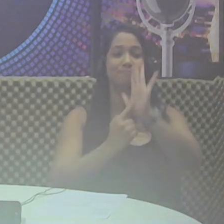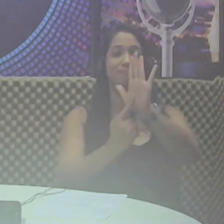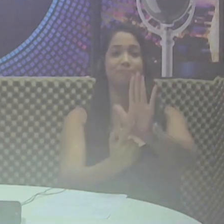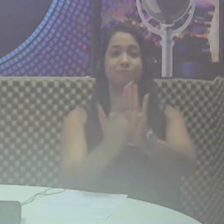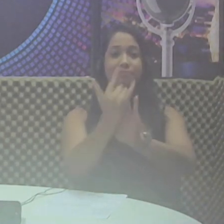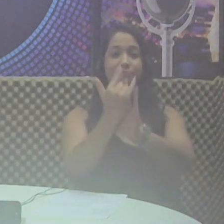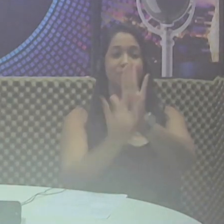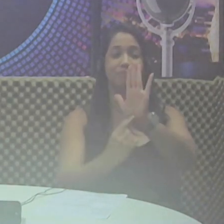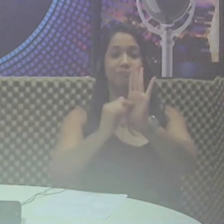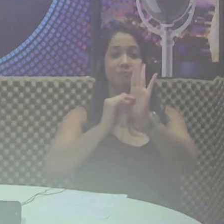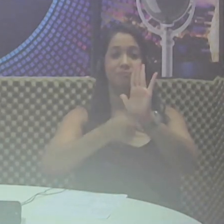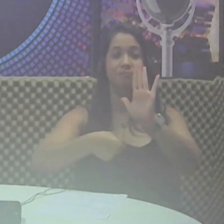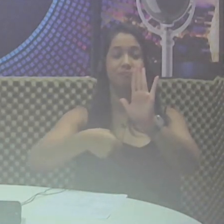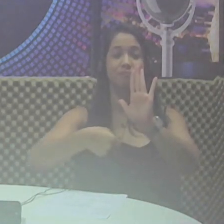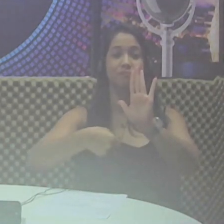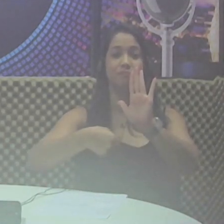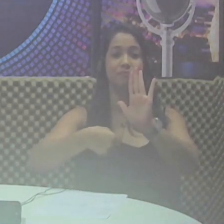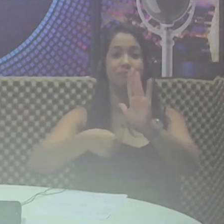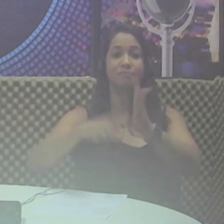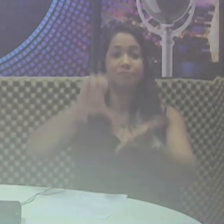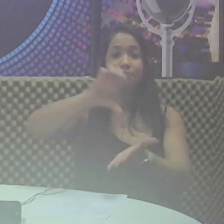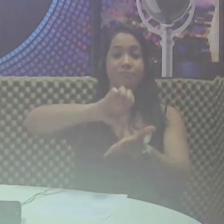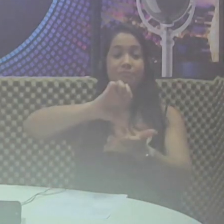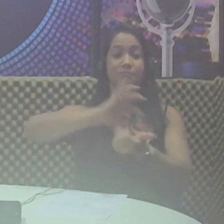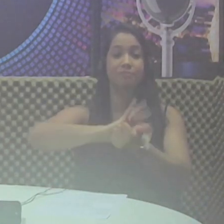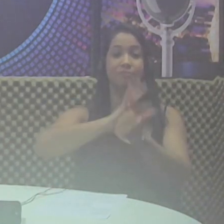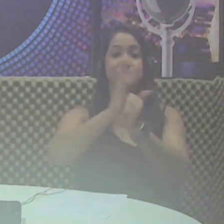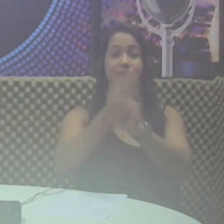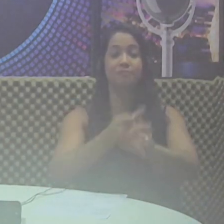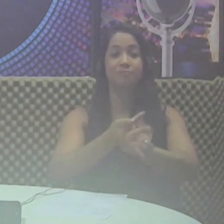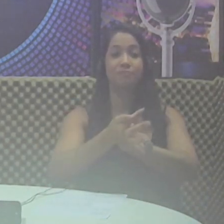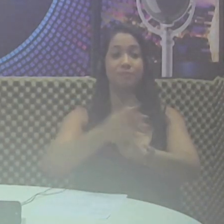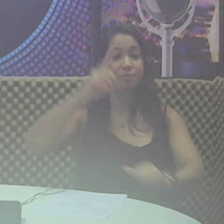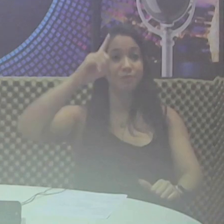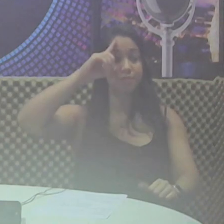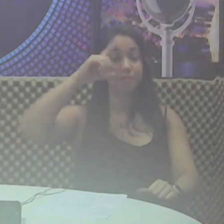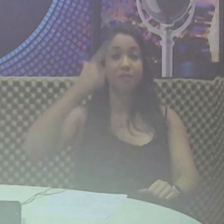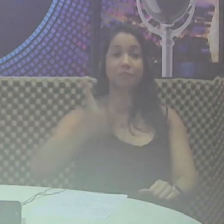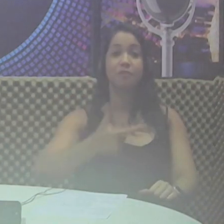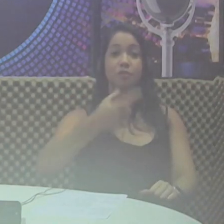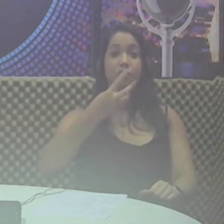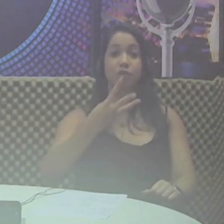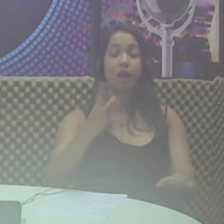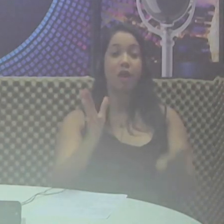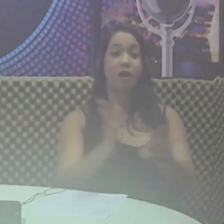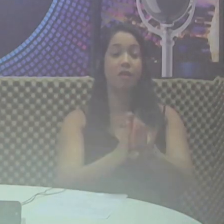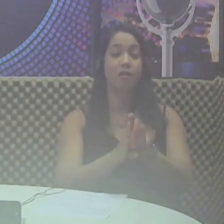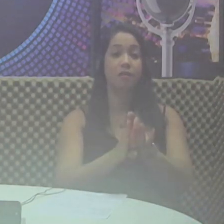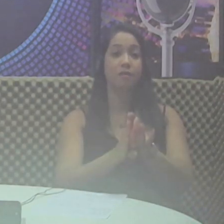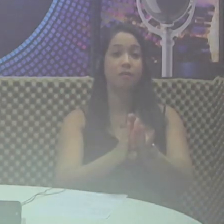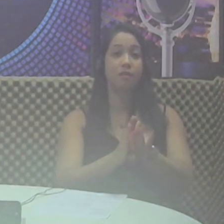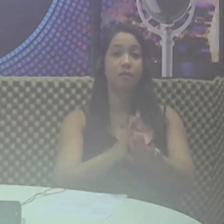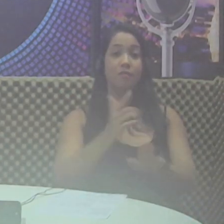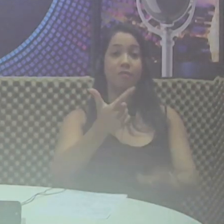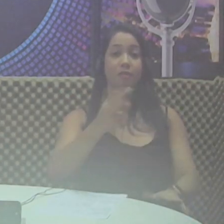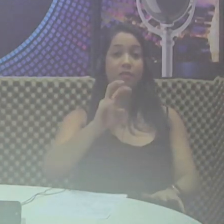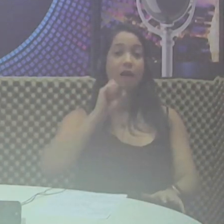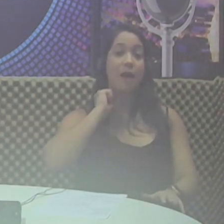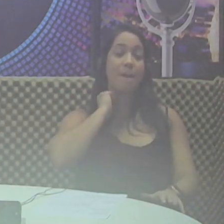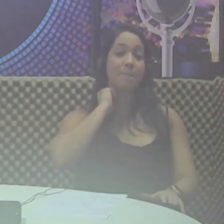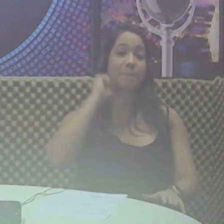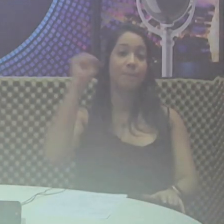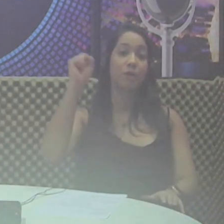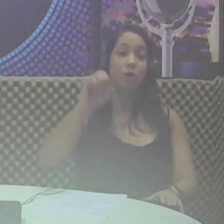da ficha de inscrição na sede da FUTEL entre os dias 23 e 25 de abril,